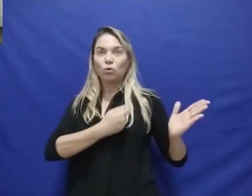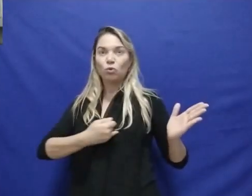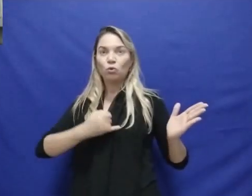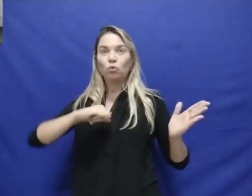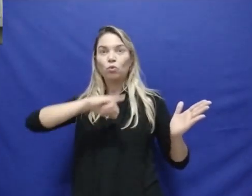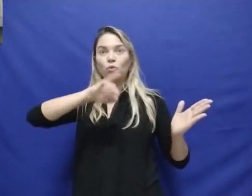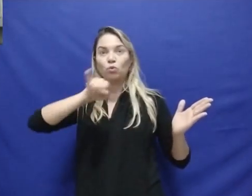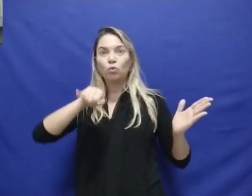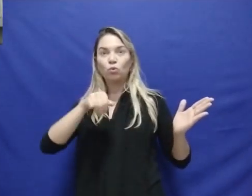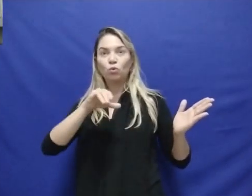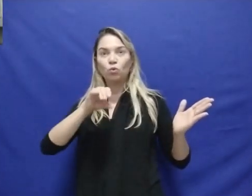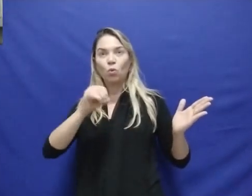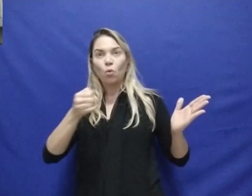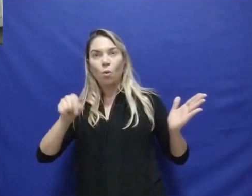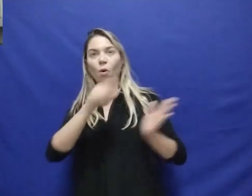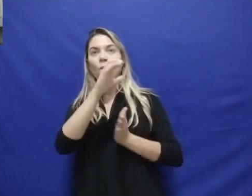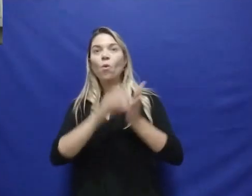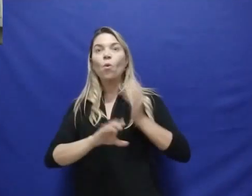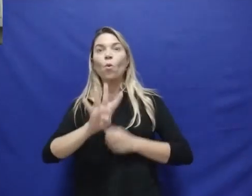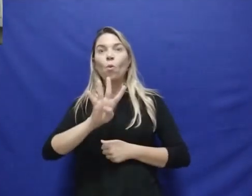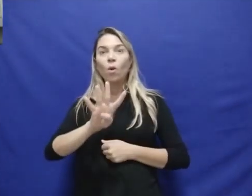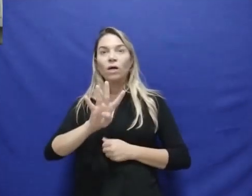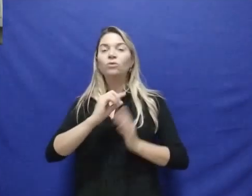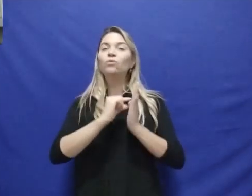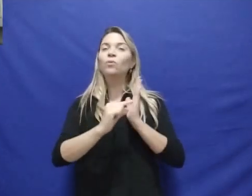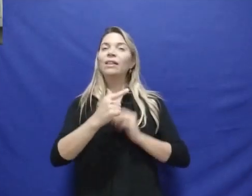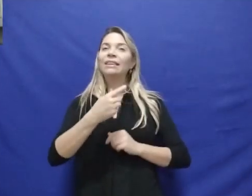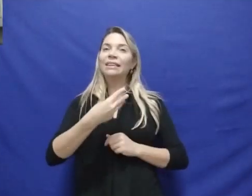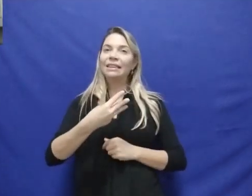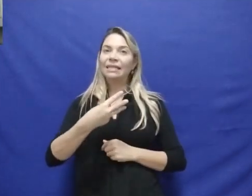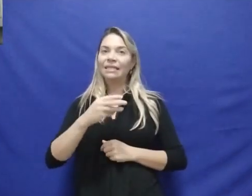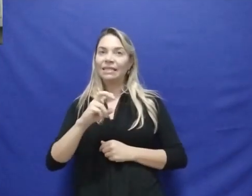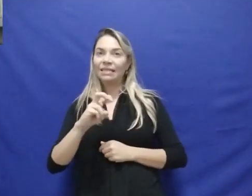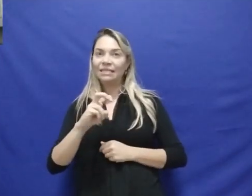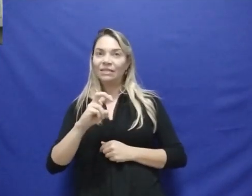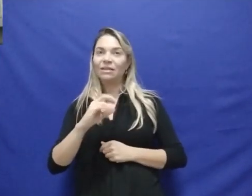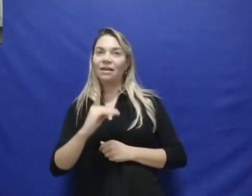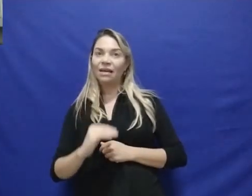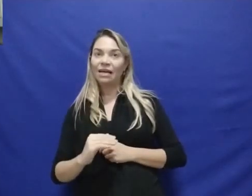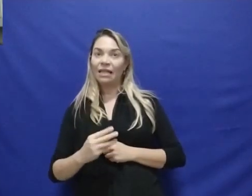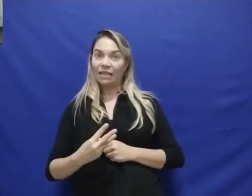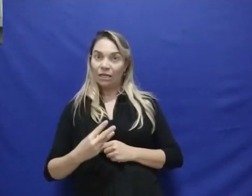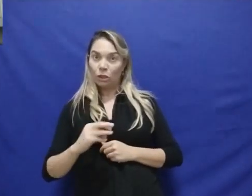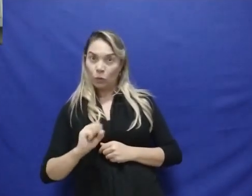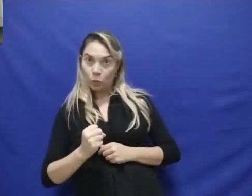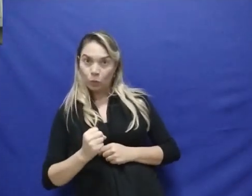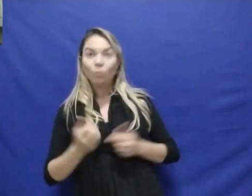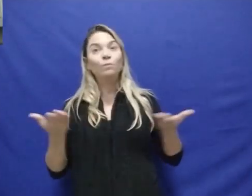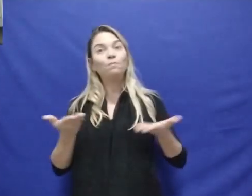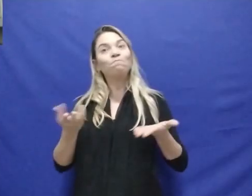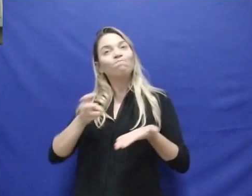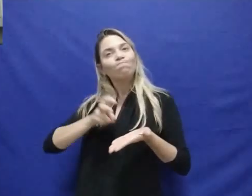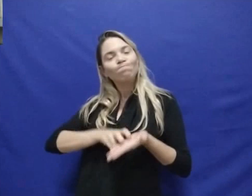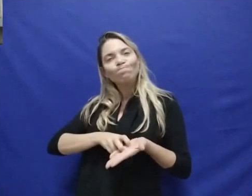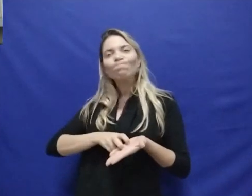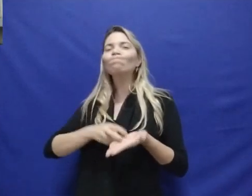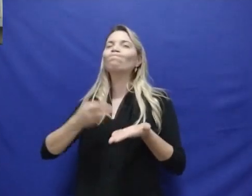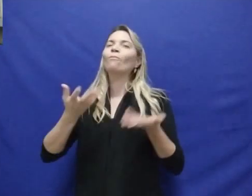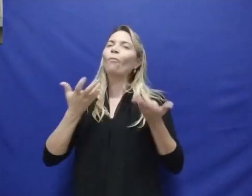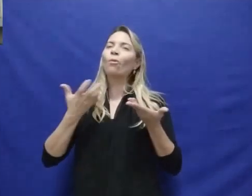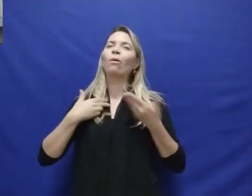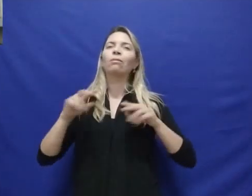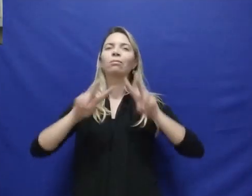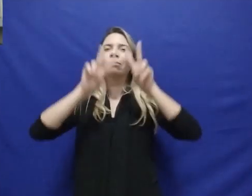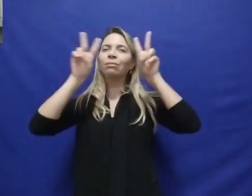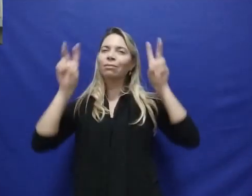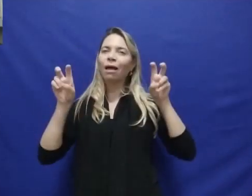4, versos 35 a 38. Nessa manhã, desejo falar-lhes acerca do tema